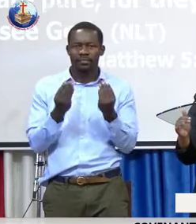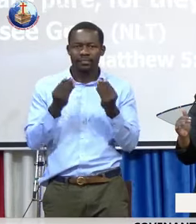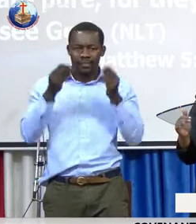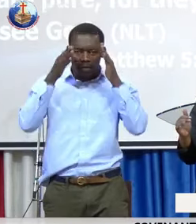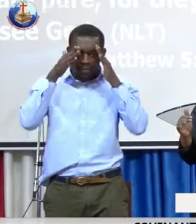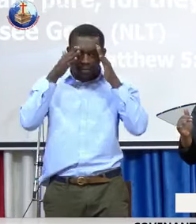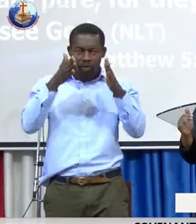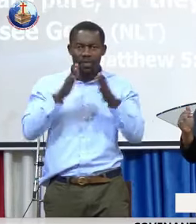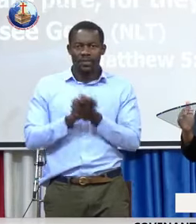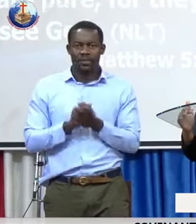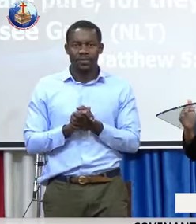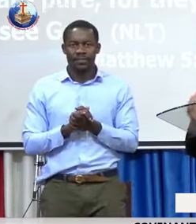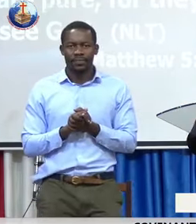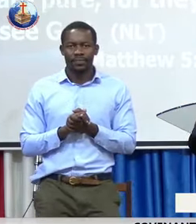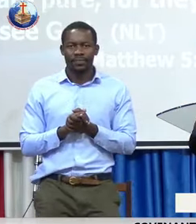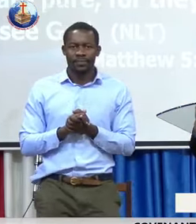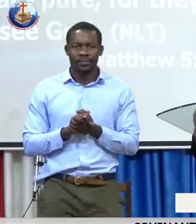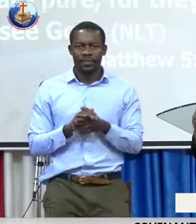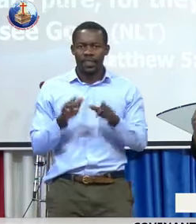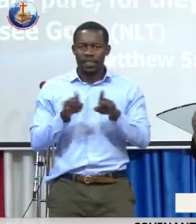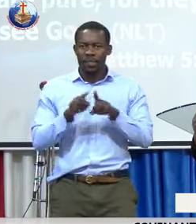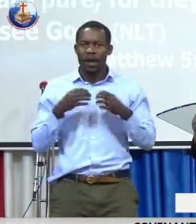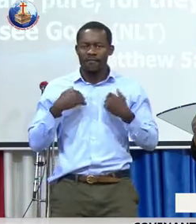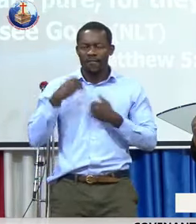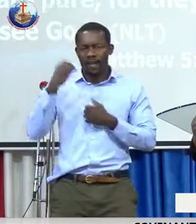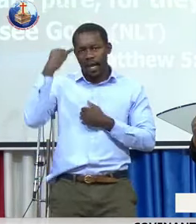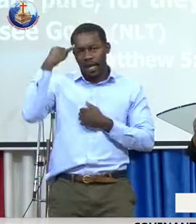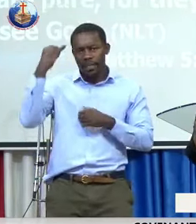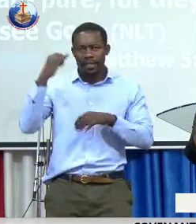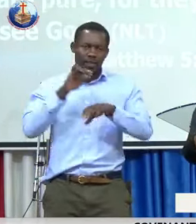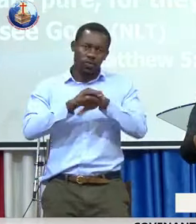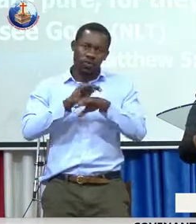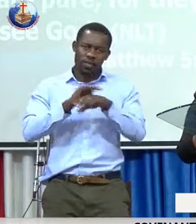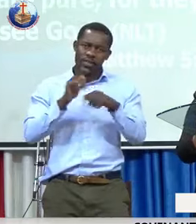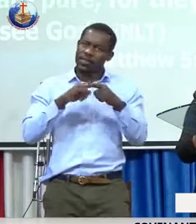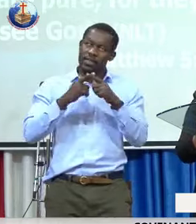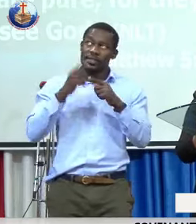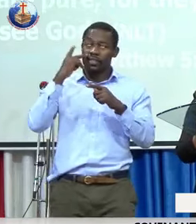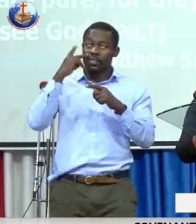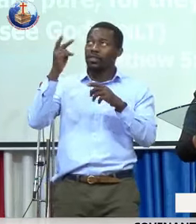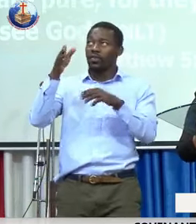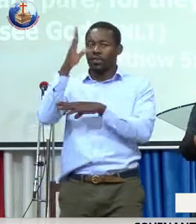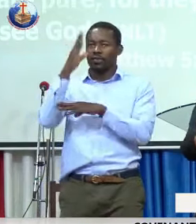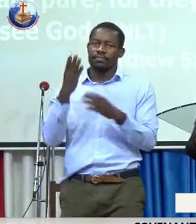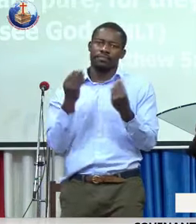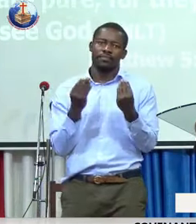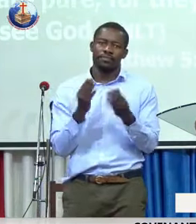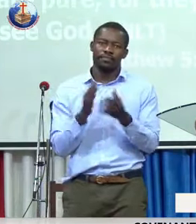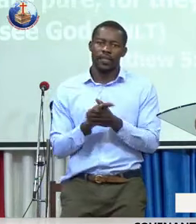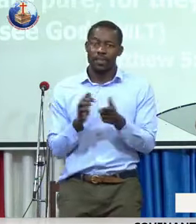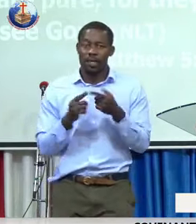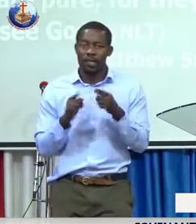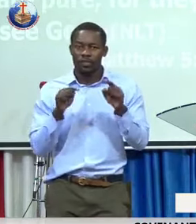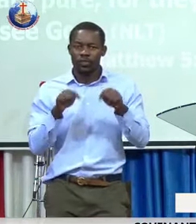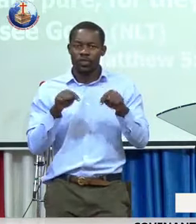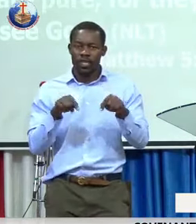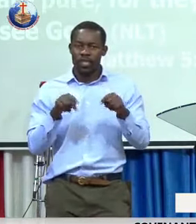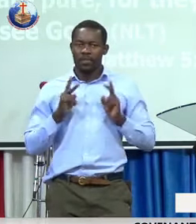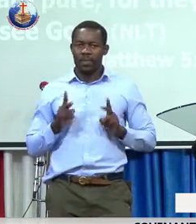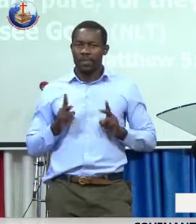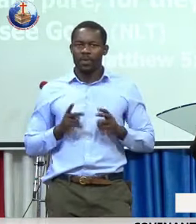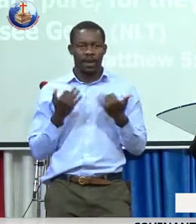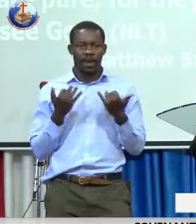na nia ya ukweli iliyo wazi ya urahisi. And that is how we will see God. Na hivyo ndivyo tutamuona Mungu. But nowadays people have